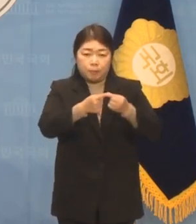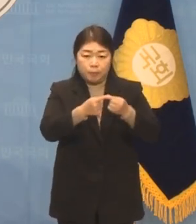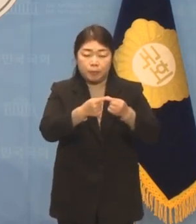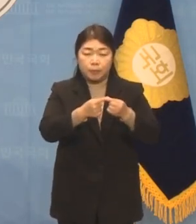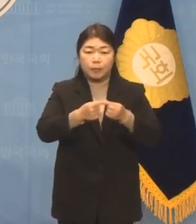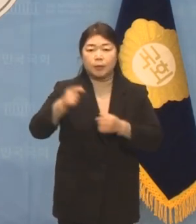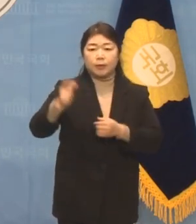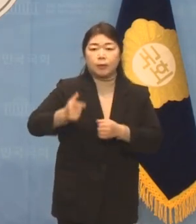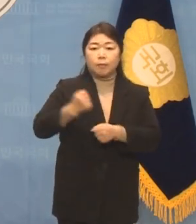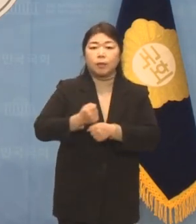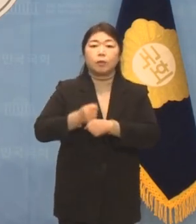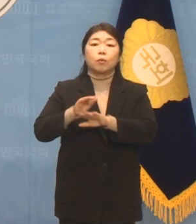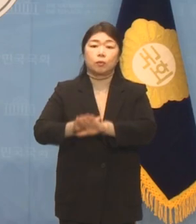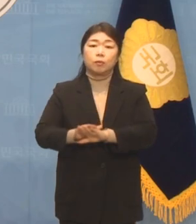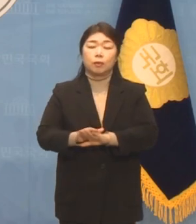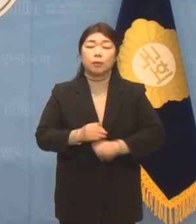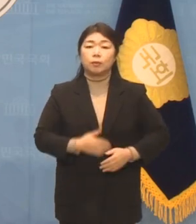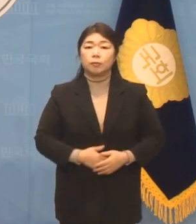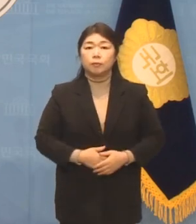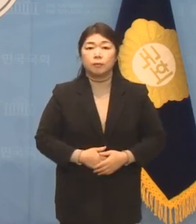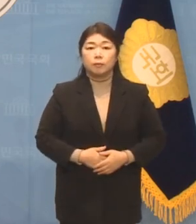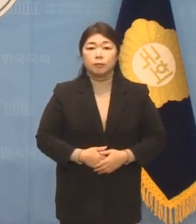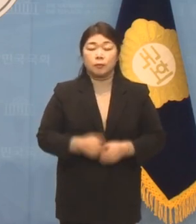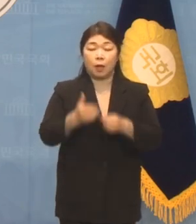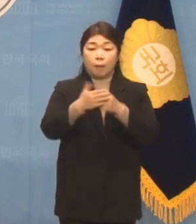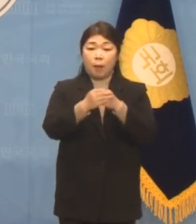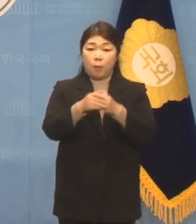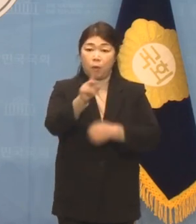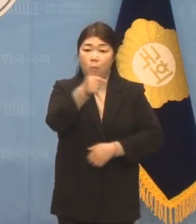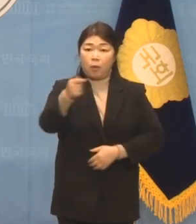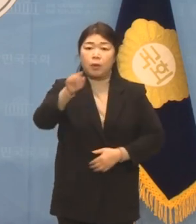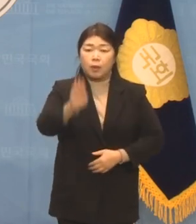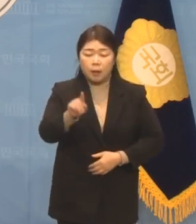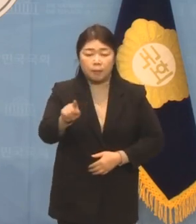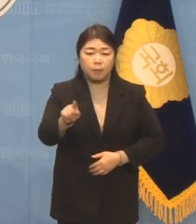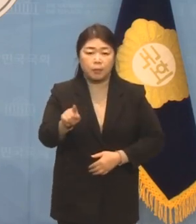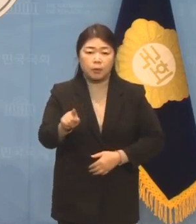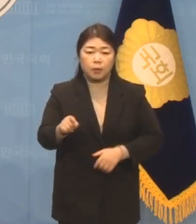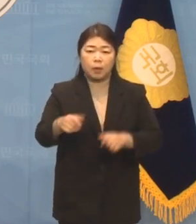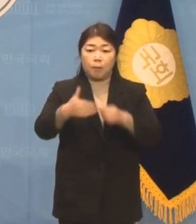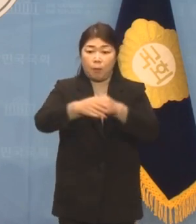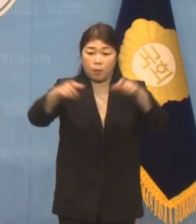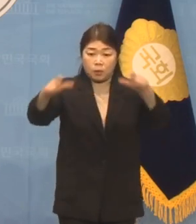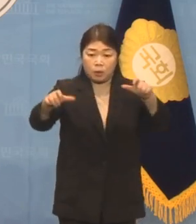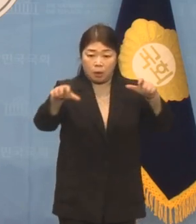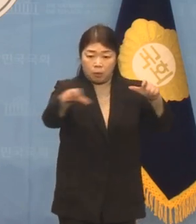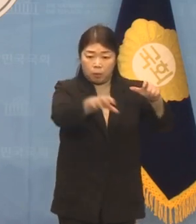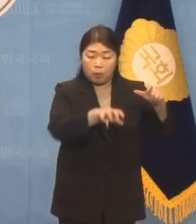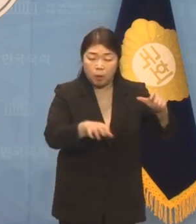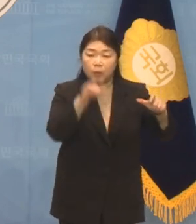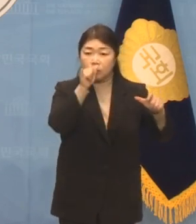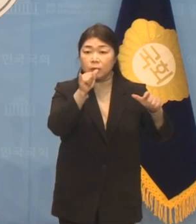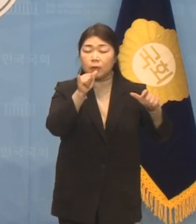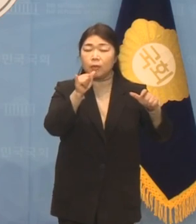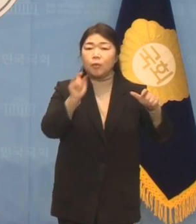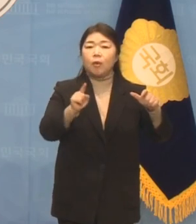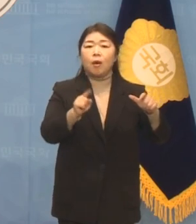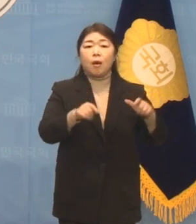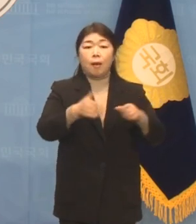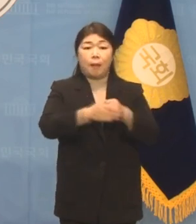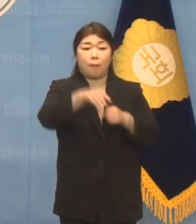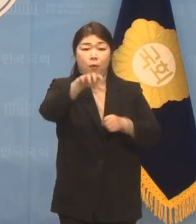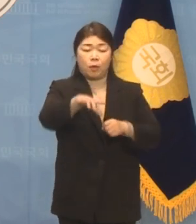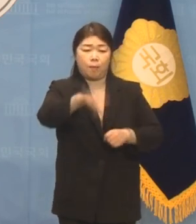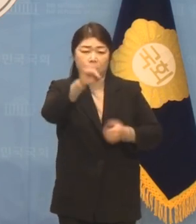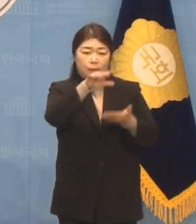만들었습니다. 마포갑은 한석이 결코 한석이 아닙니다. 마포에서 승기를